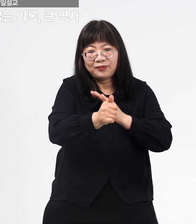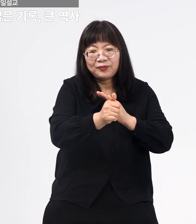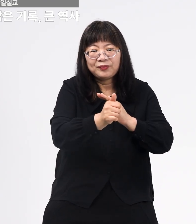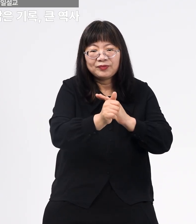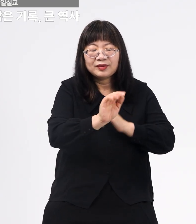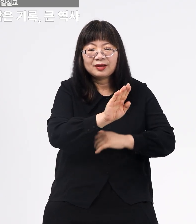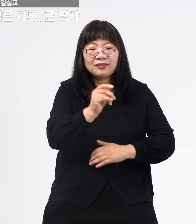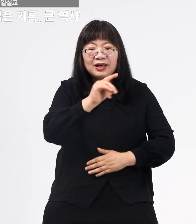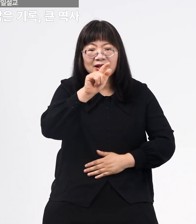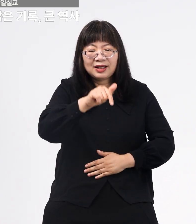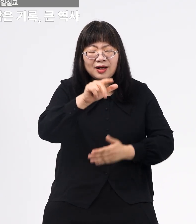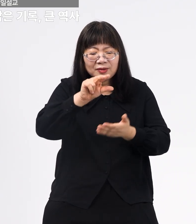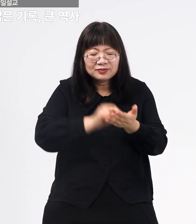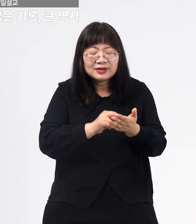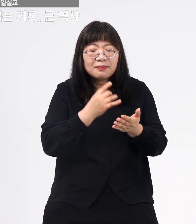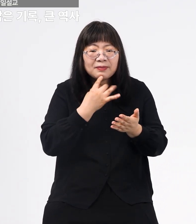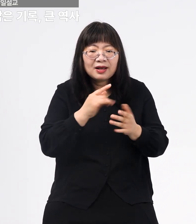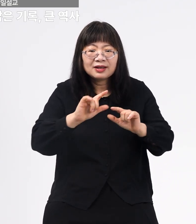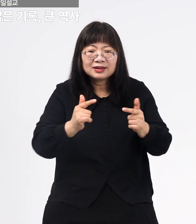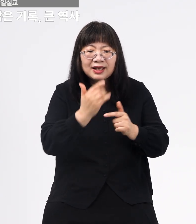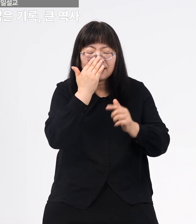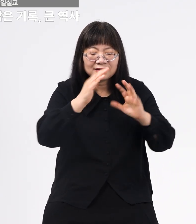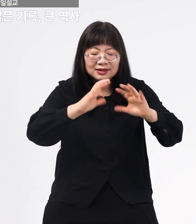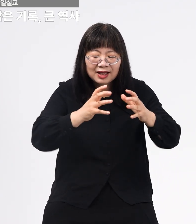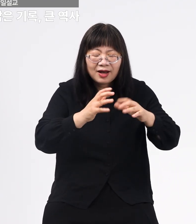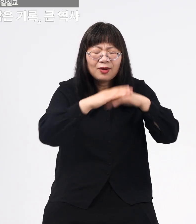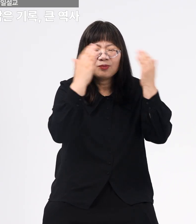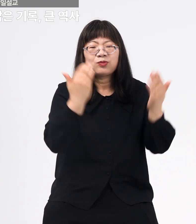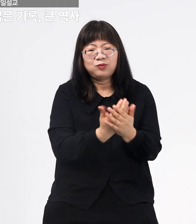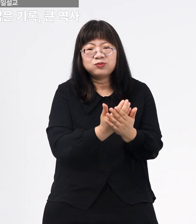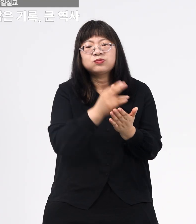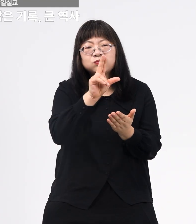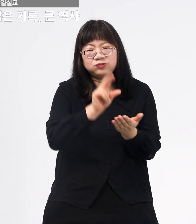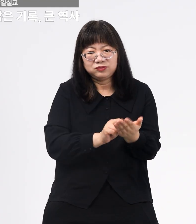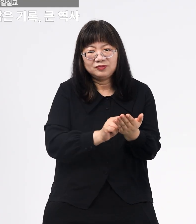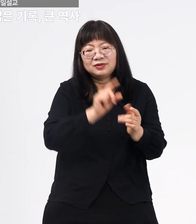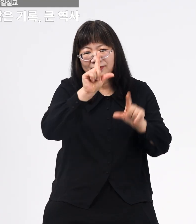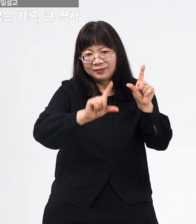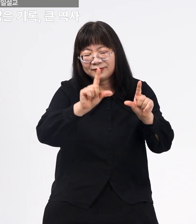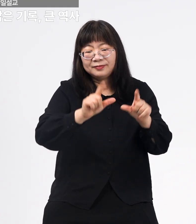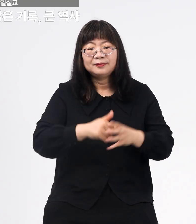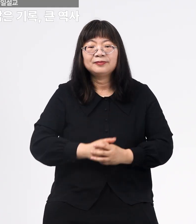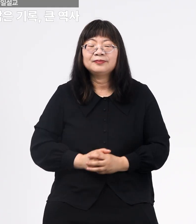대표되는 바락의 문제가 아니고 이스라엘의 전체적인 문제예요.